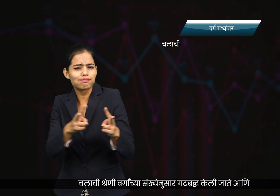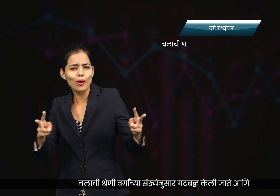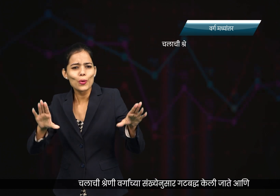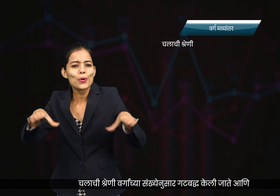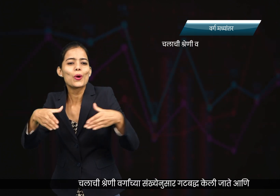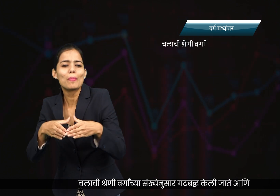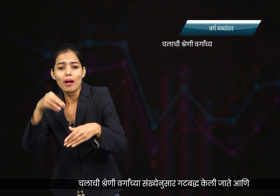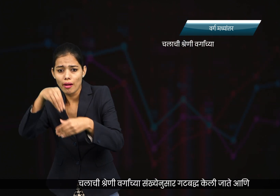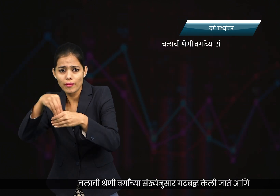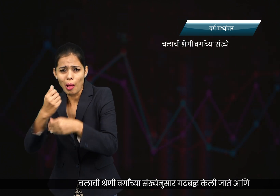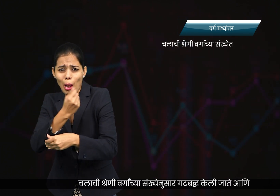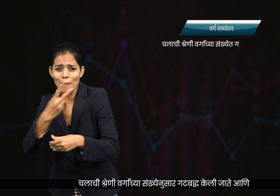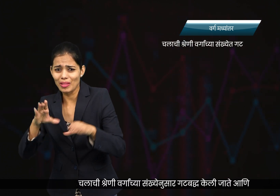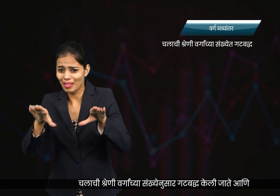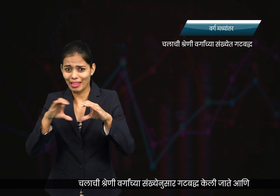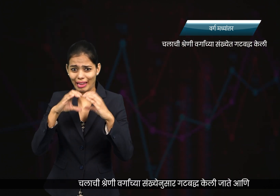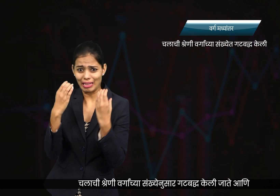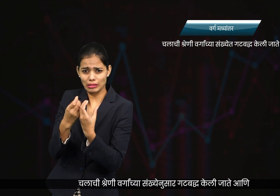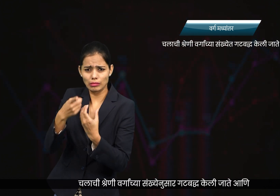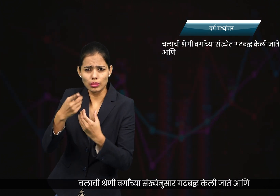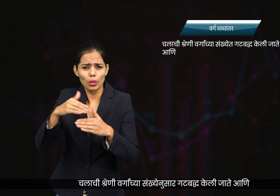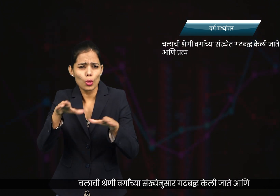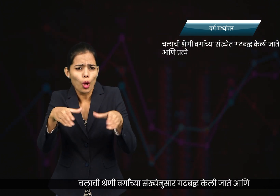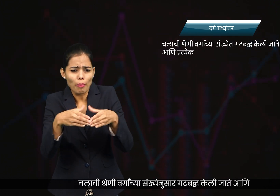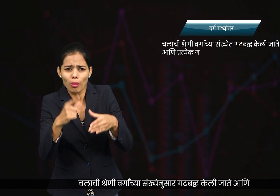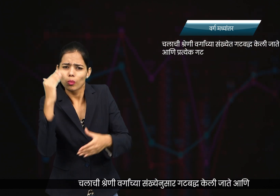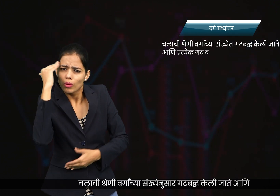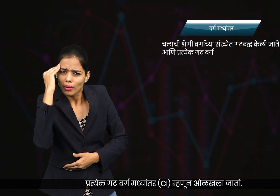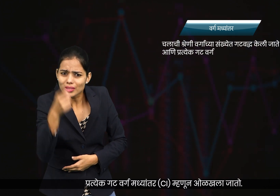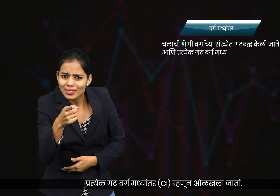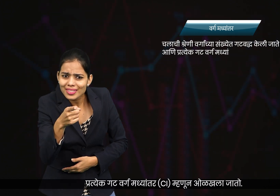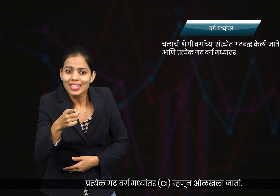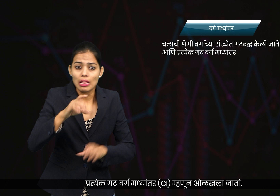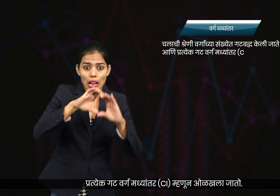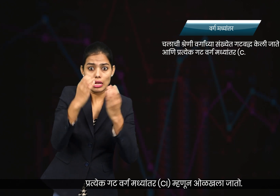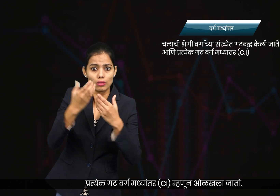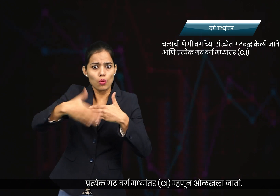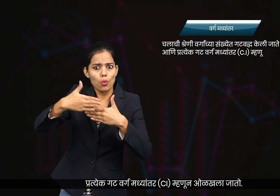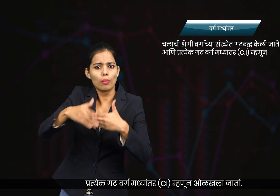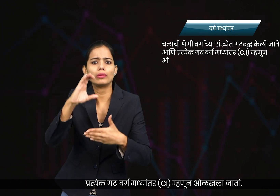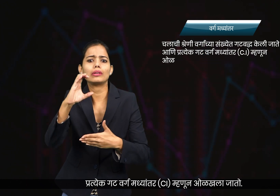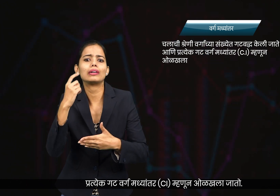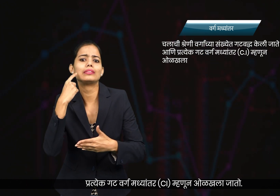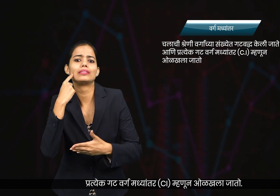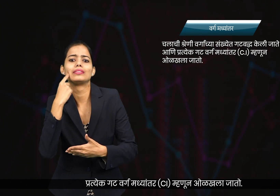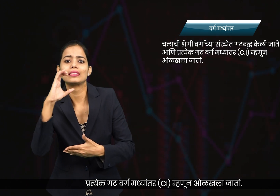चलाची श्रेणी वर्गाच्या संख्येनुसार गटबद्ध केली जाते आणि प्रत्येक गट वर्ग मध्यांतर